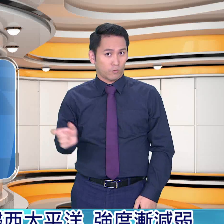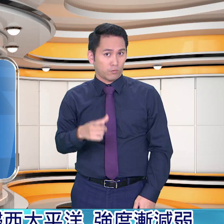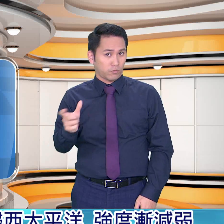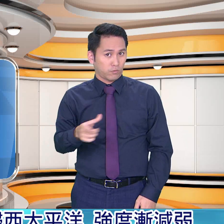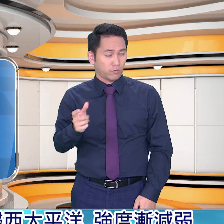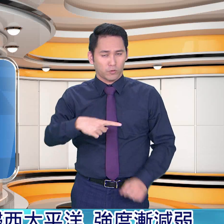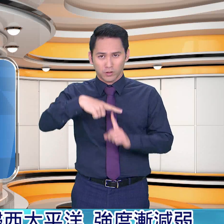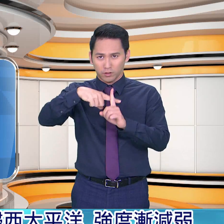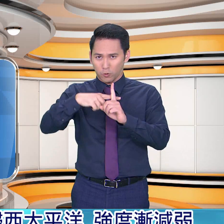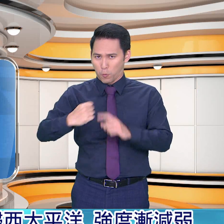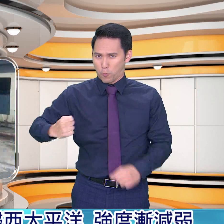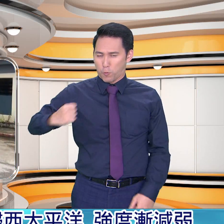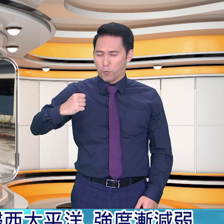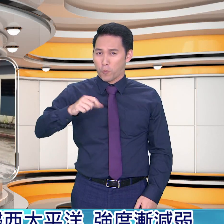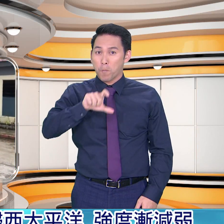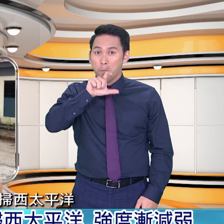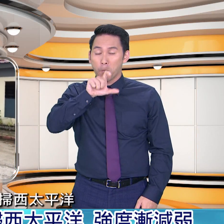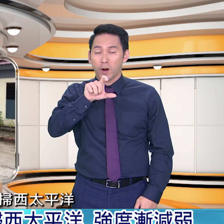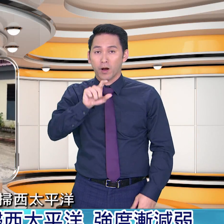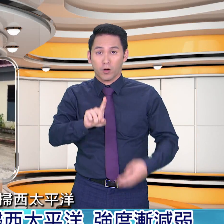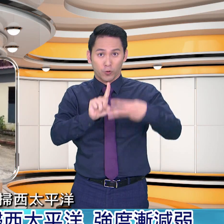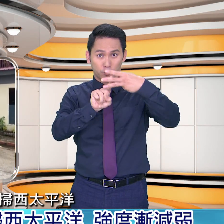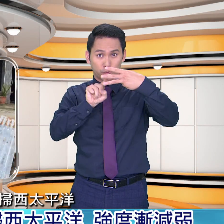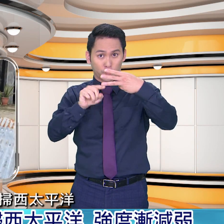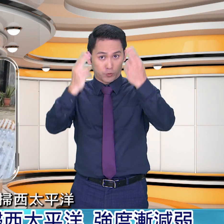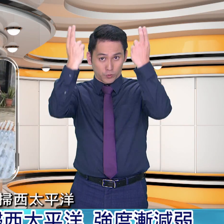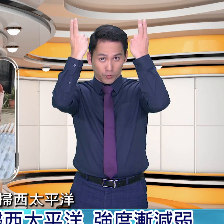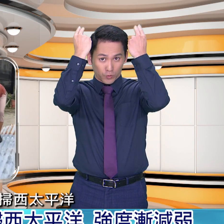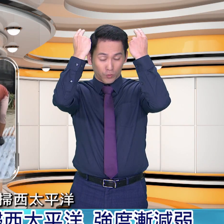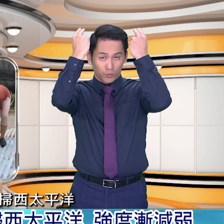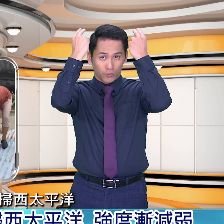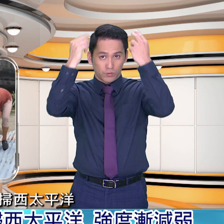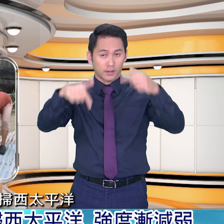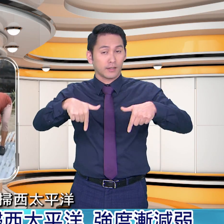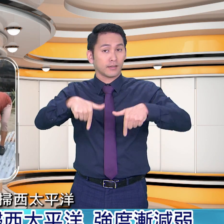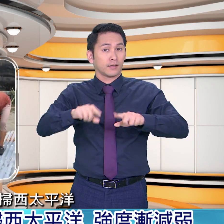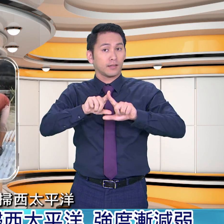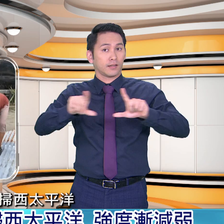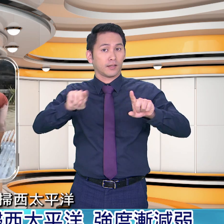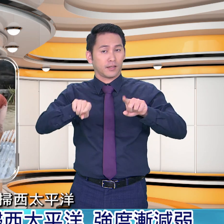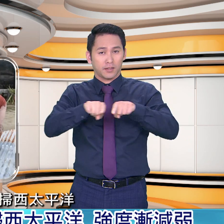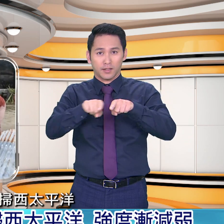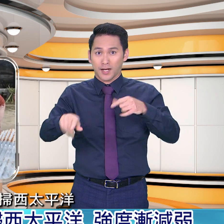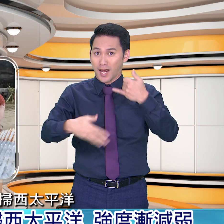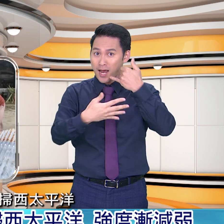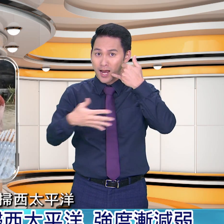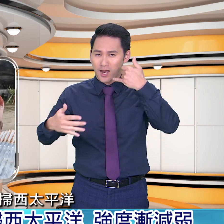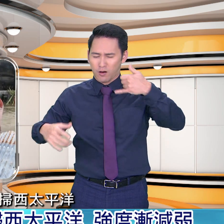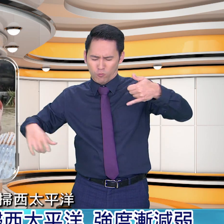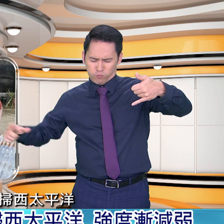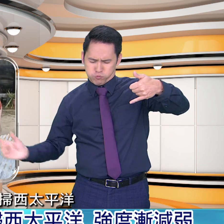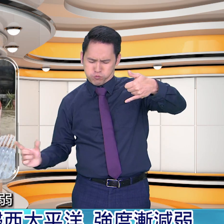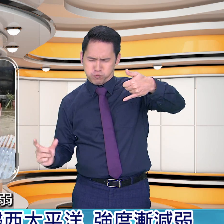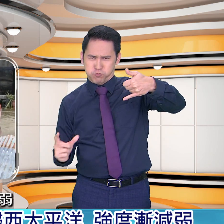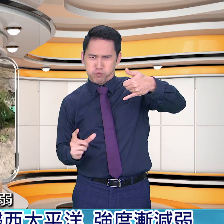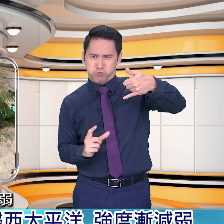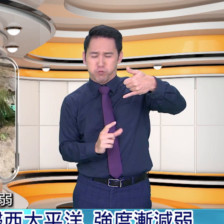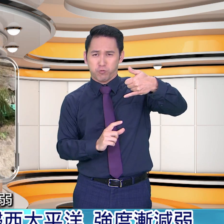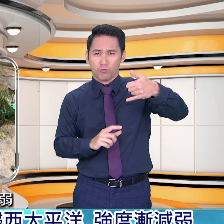台风玉兔这两天以超级台风等级横扫西太平洋，而目前